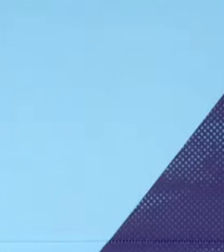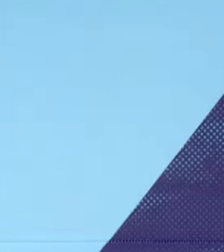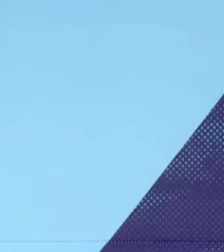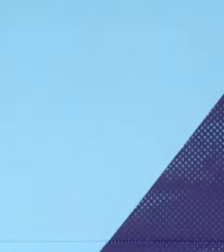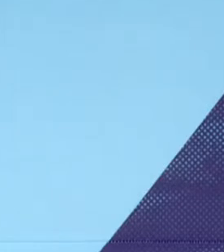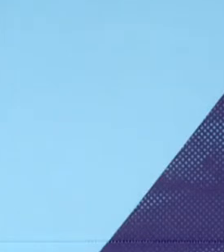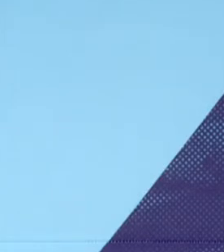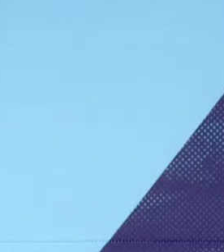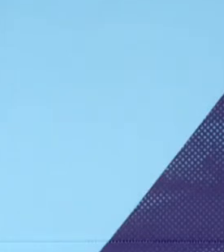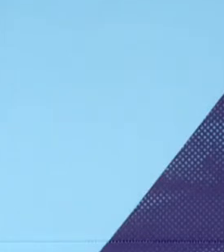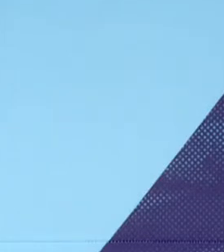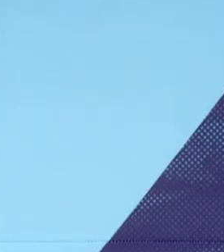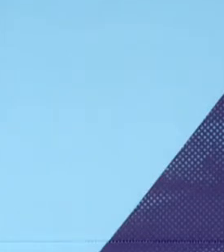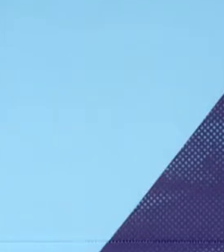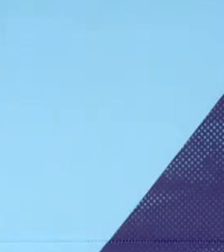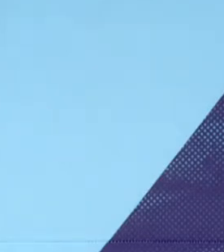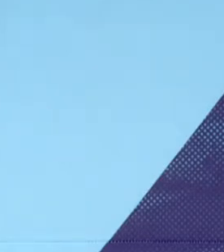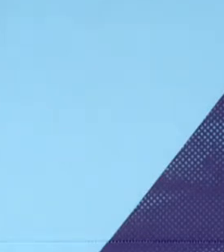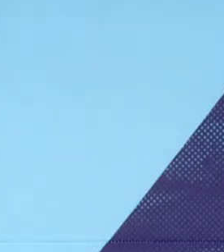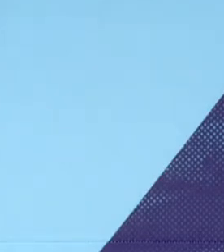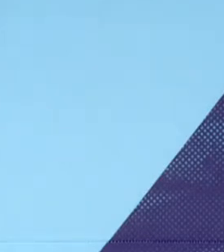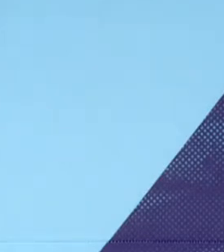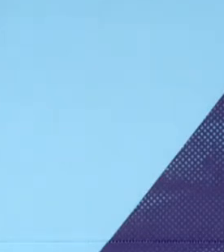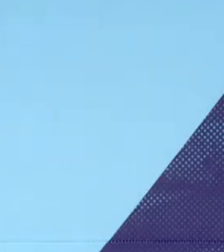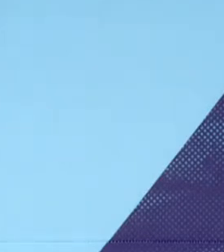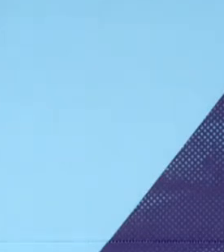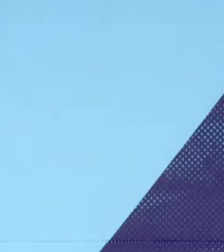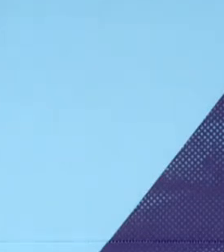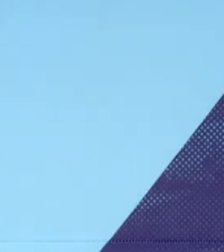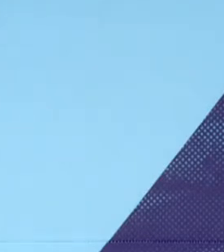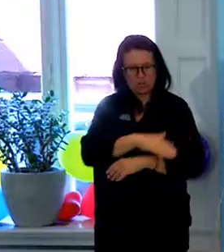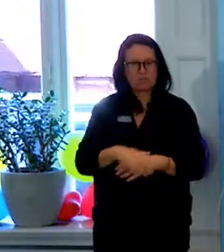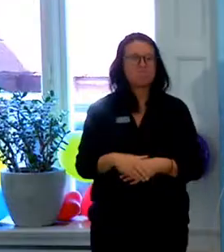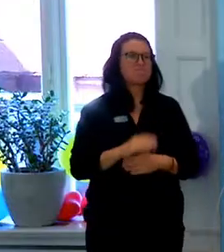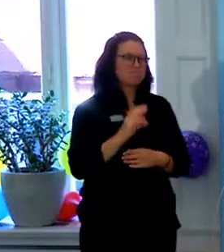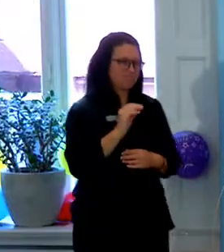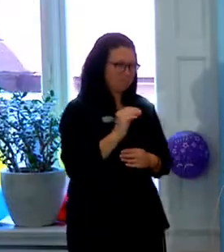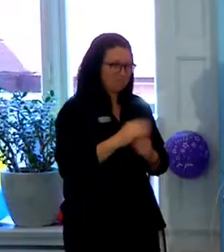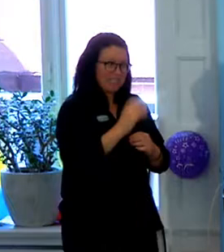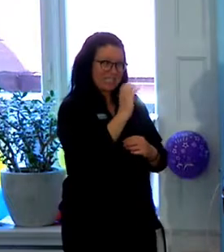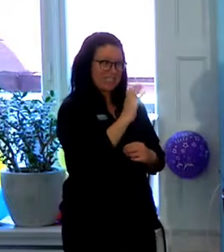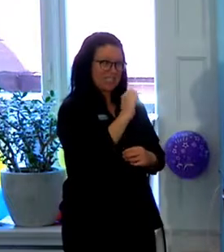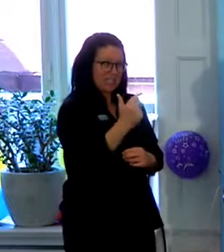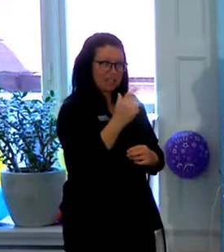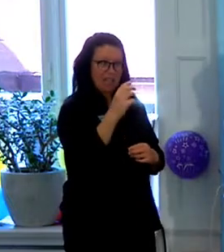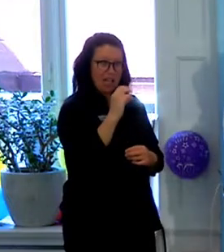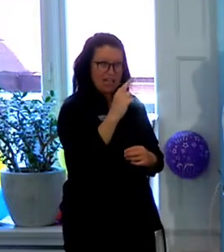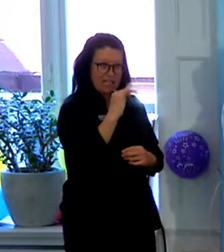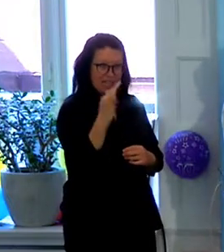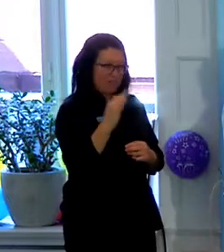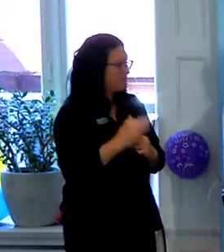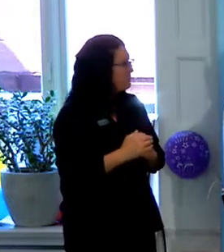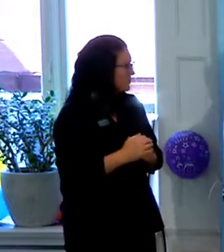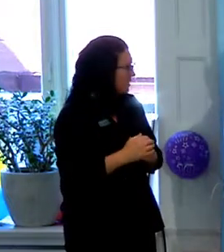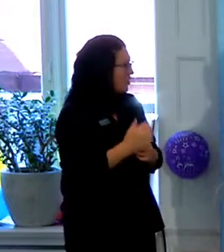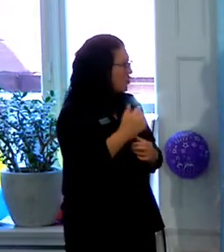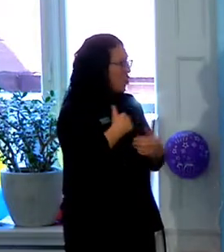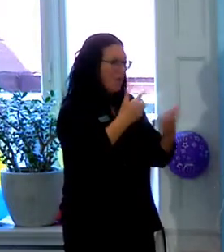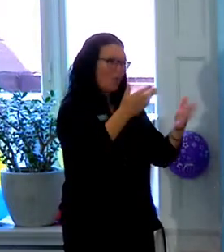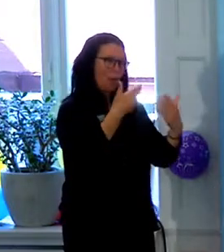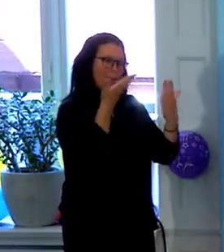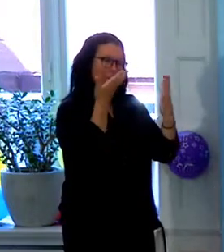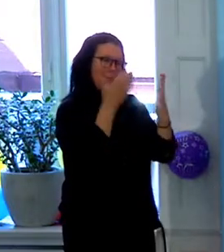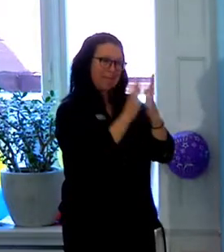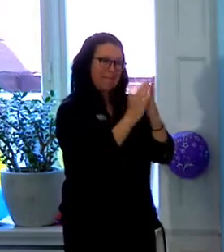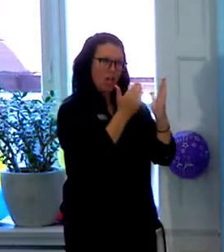just skolpersonal och inte minst elevhälsans personal. Ja, ja, jag förstår. Sedat Arif, jag får bilden